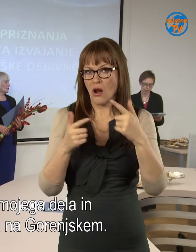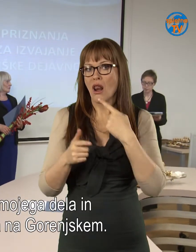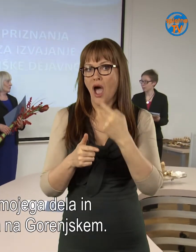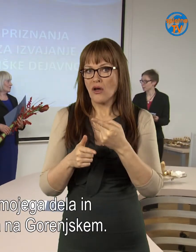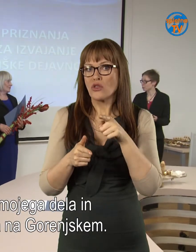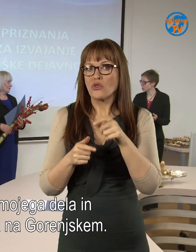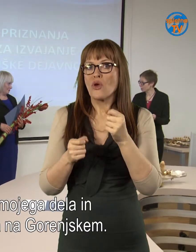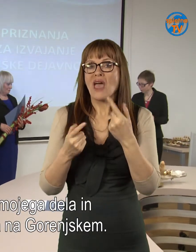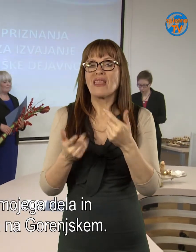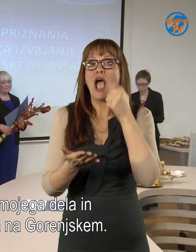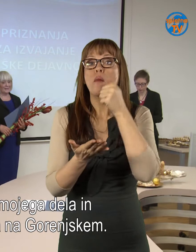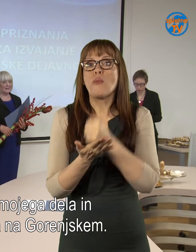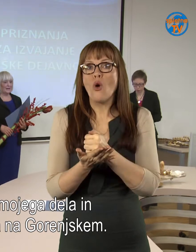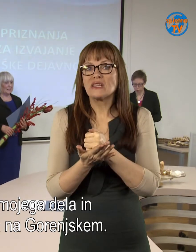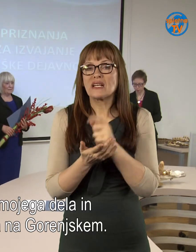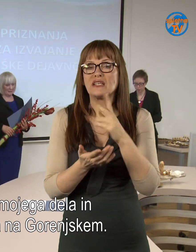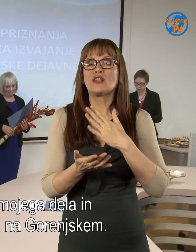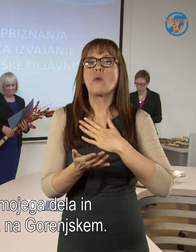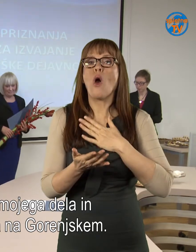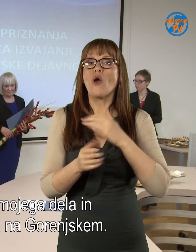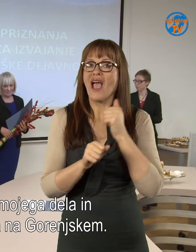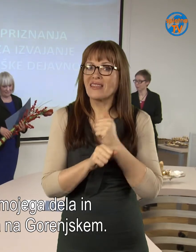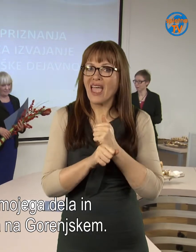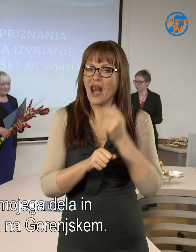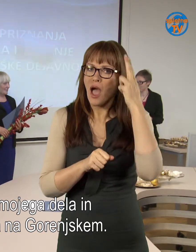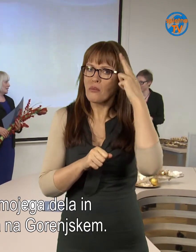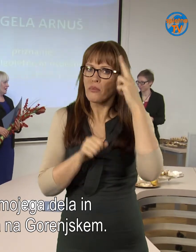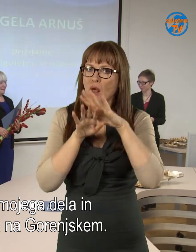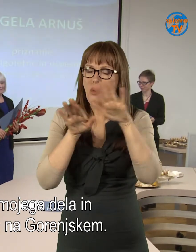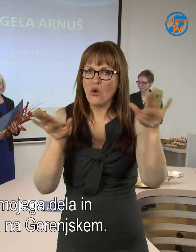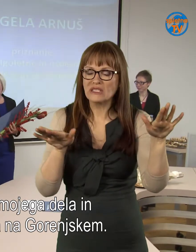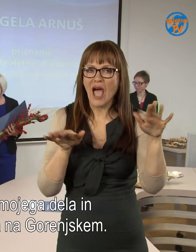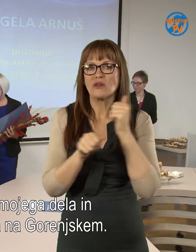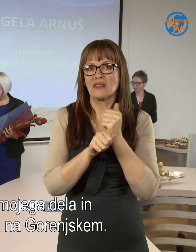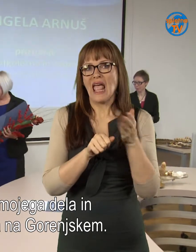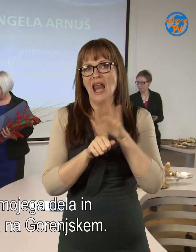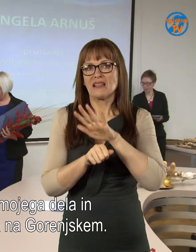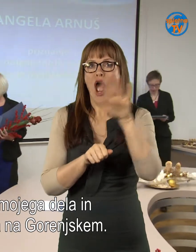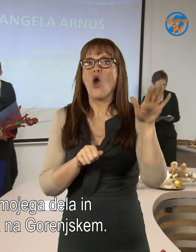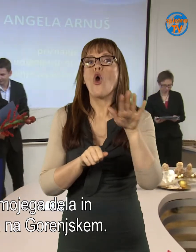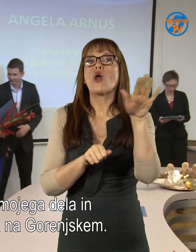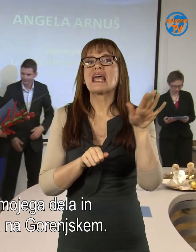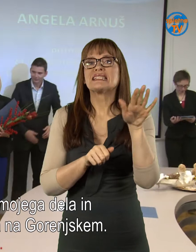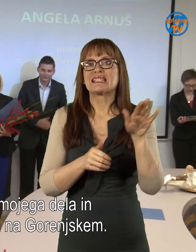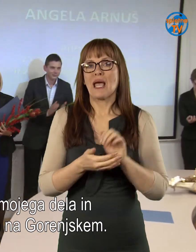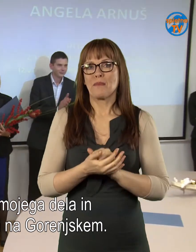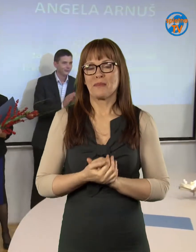to neka potrditev mojega dela, prepoznavnosti dela na Gorenjskem.